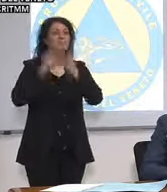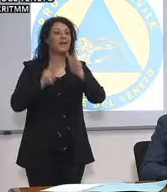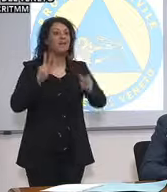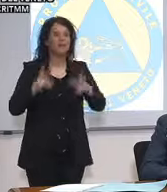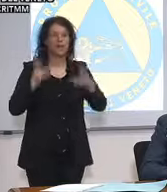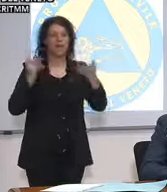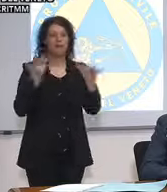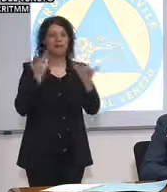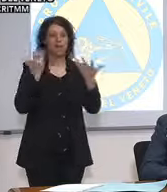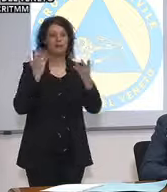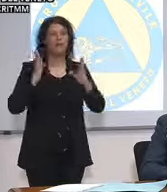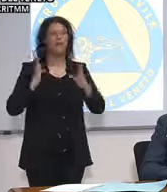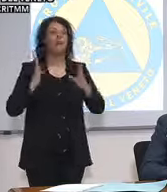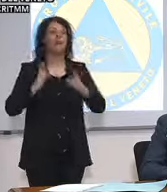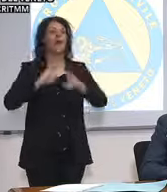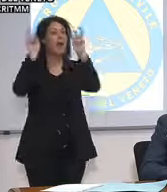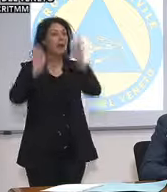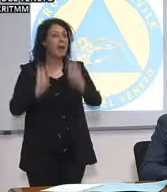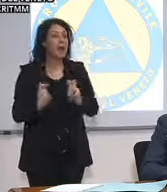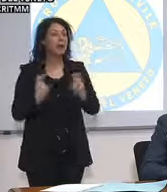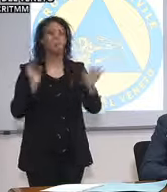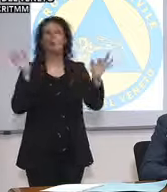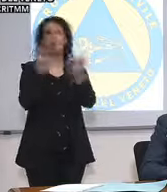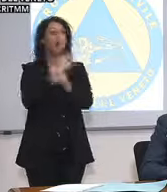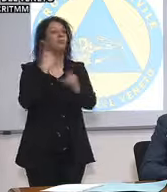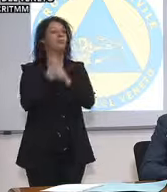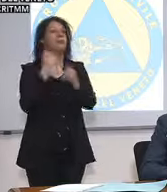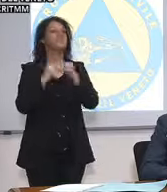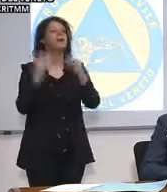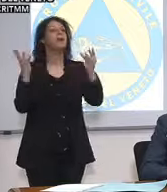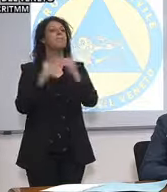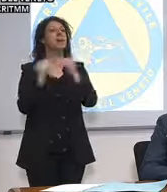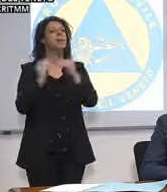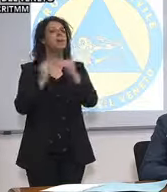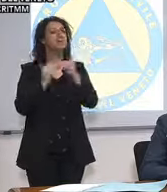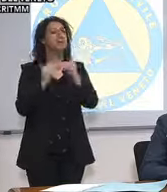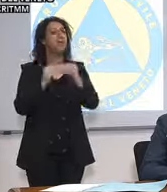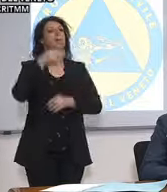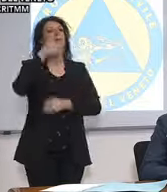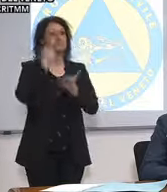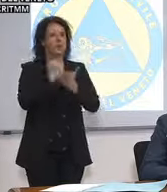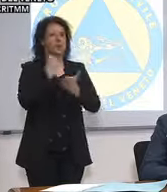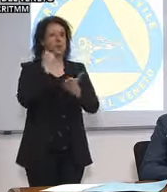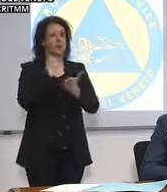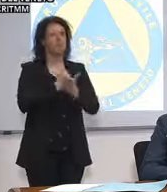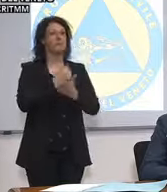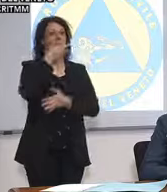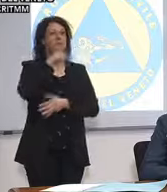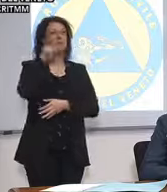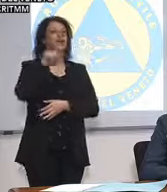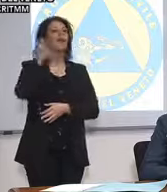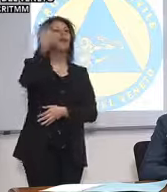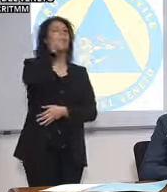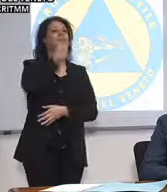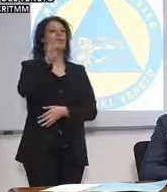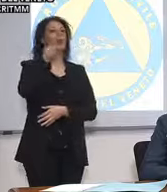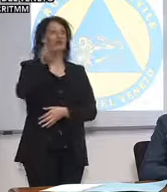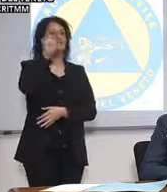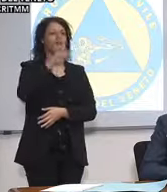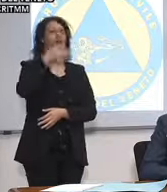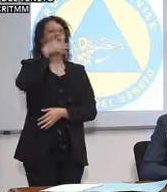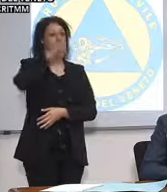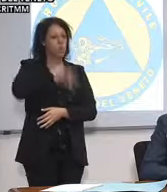ancora l'impianto di allarme o ha delle manutenzioni da fare, è legittimo che in Regione Veneto possa raggiungere la